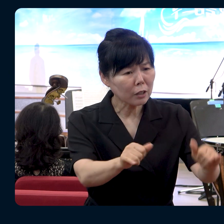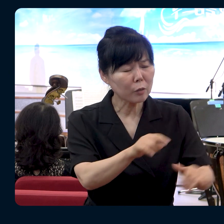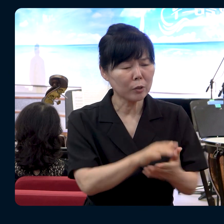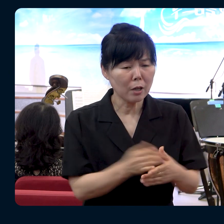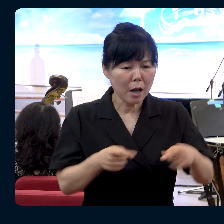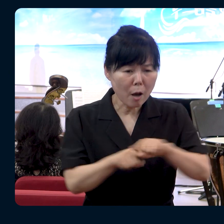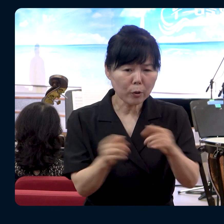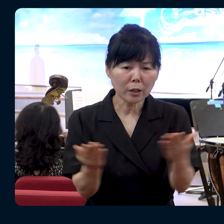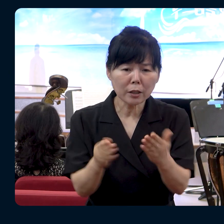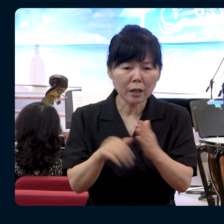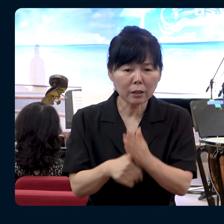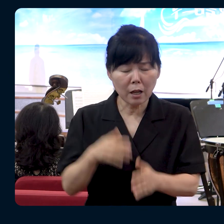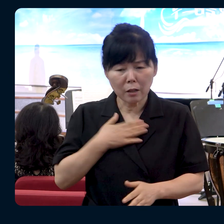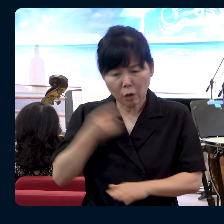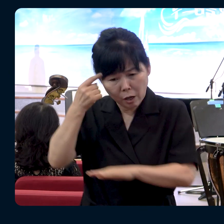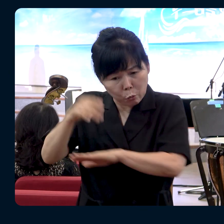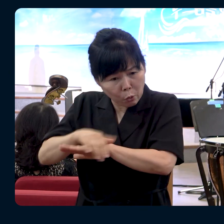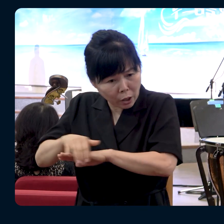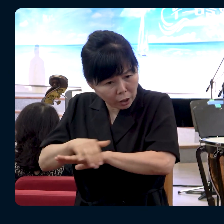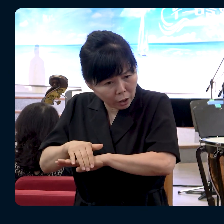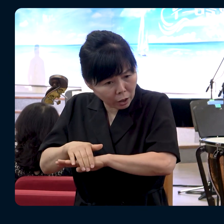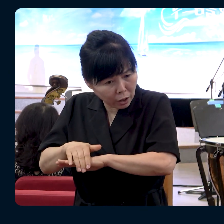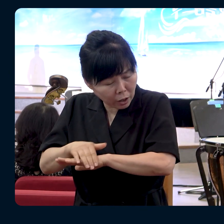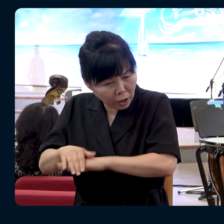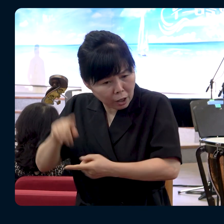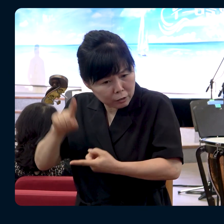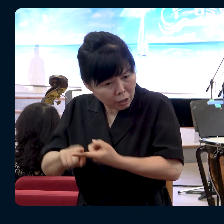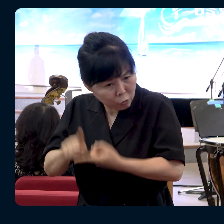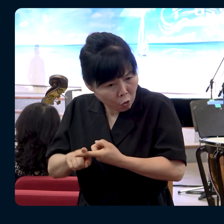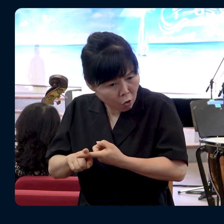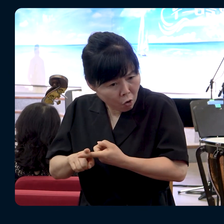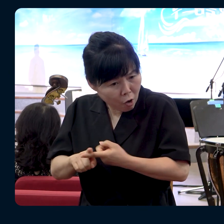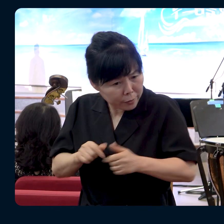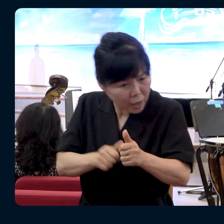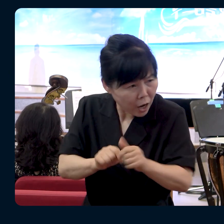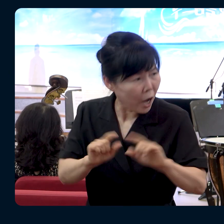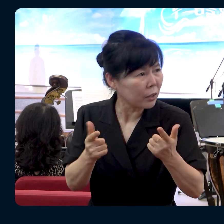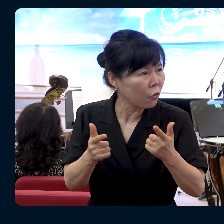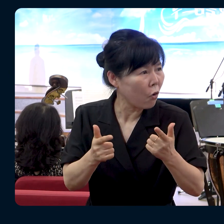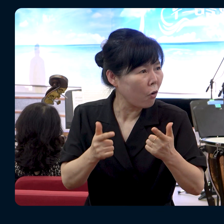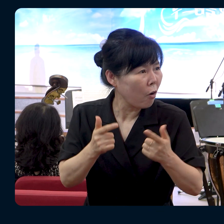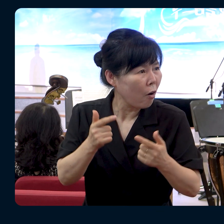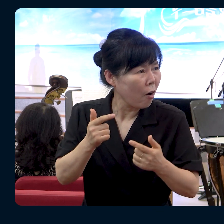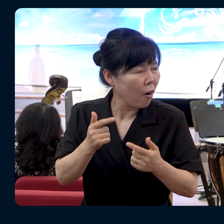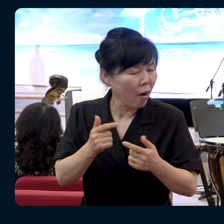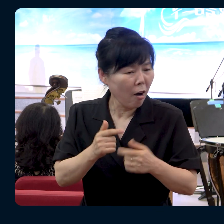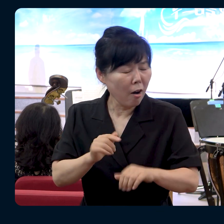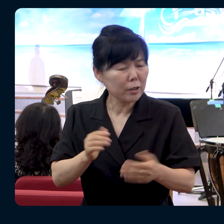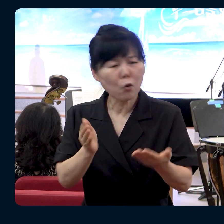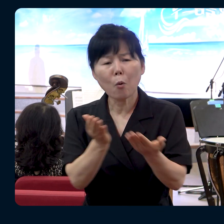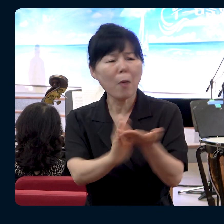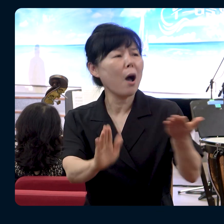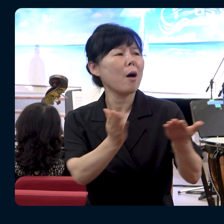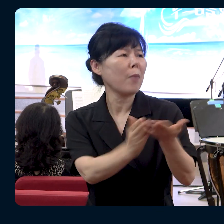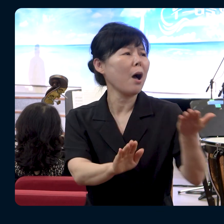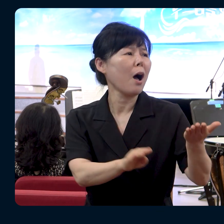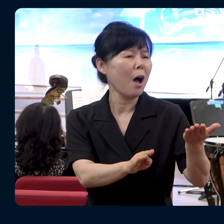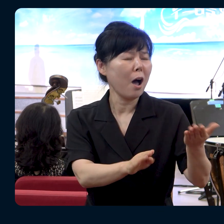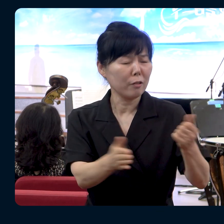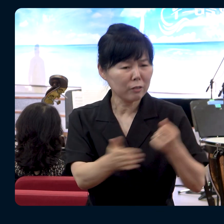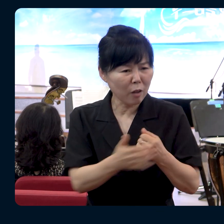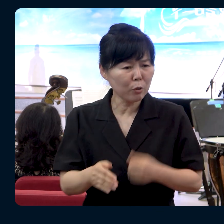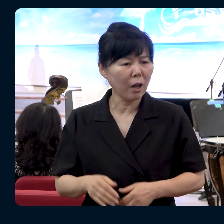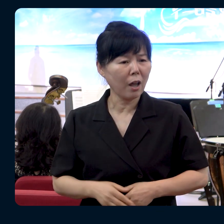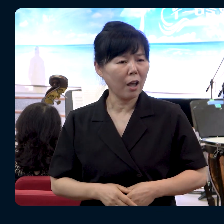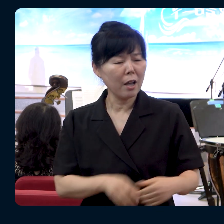하는데 내 계획적인 이 계획을 자꾸 방해하는 어떤 일을 자꾸 누가 던져요. 그러면